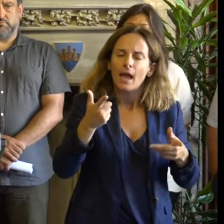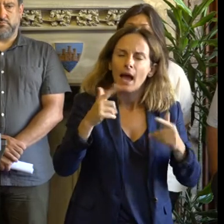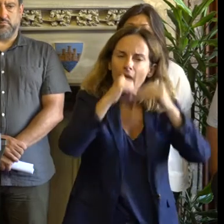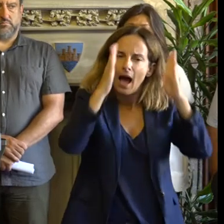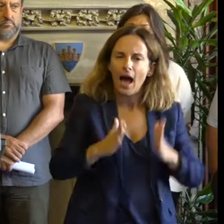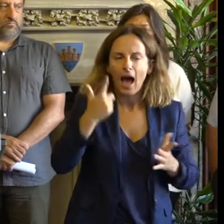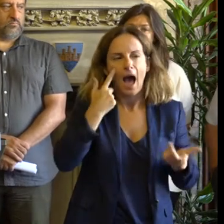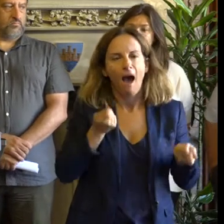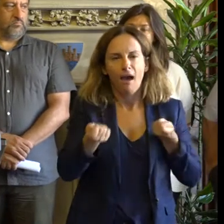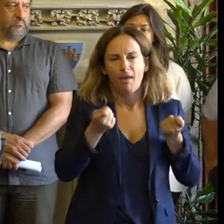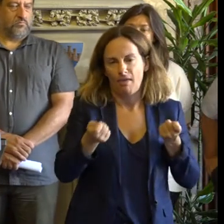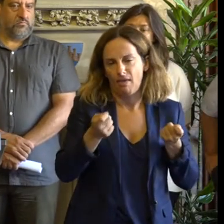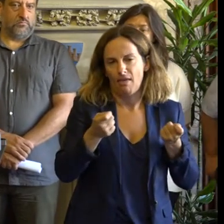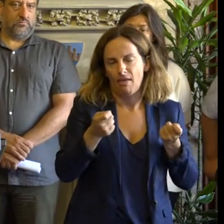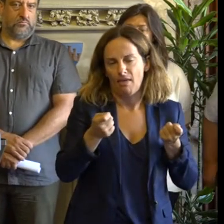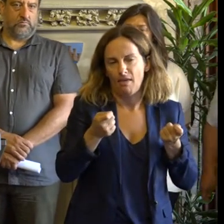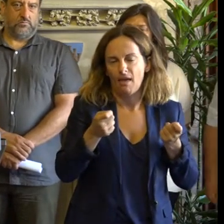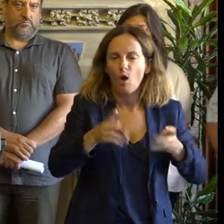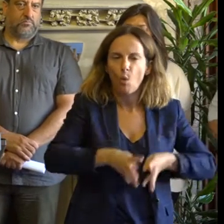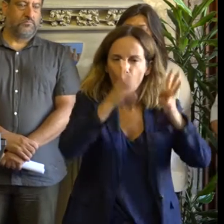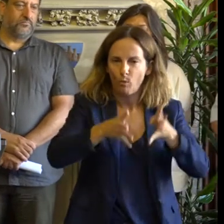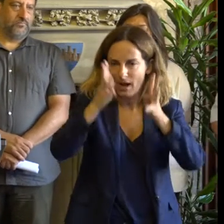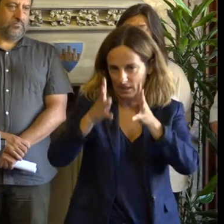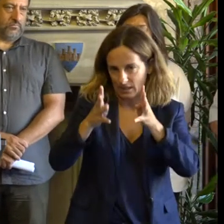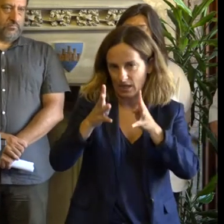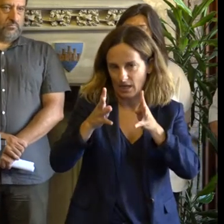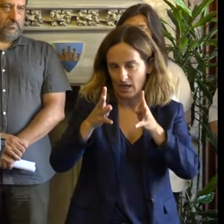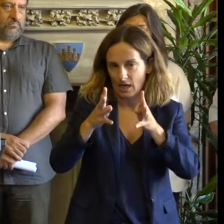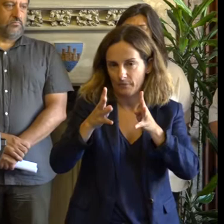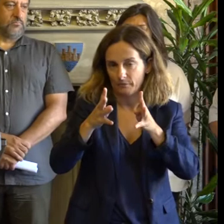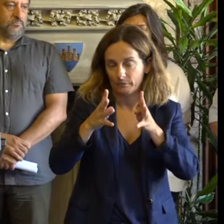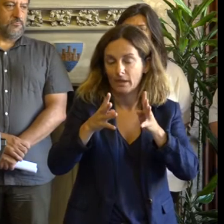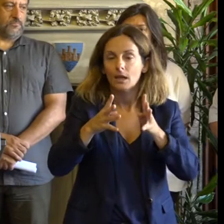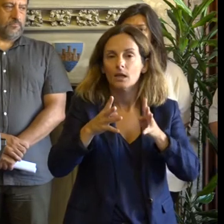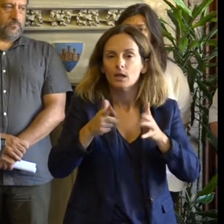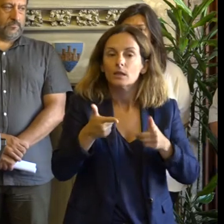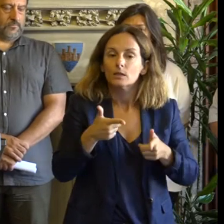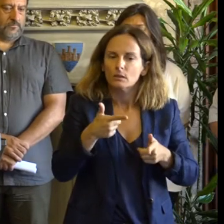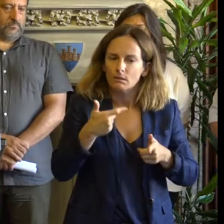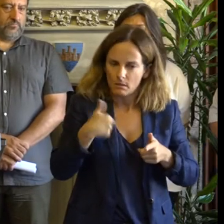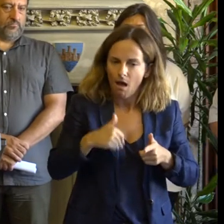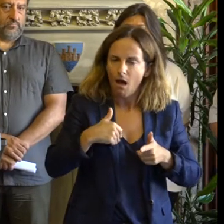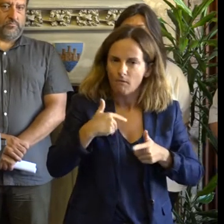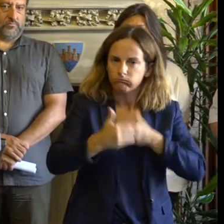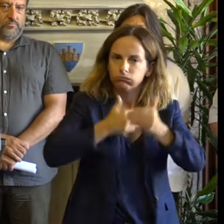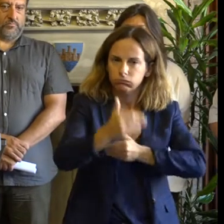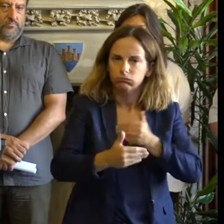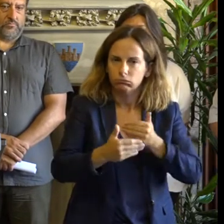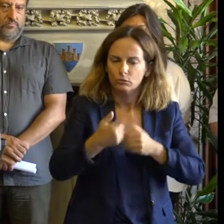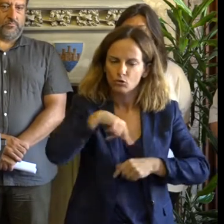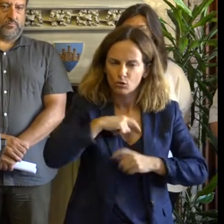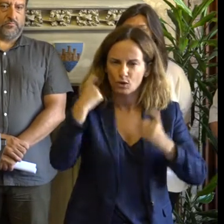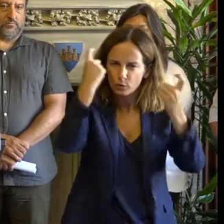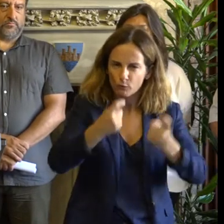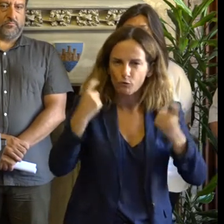ajuntaments tenen dificultats i en aquest sentit l'Agència de Disciplina Urbanística se vol avançar, i en aquest sentit s'ha fet un esforç important de dinamitzar, de